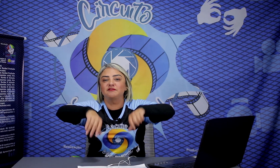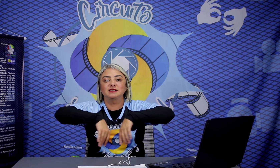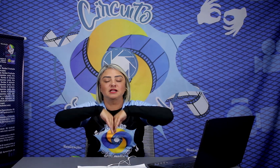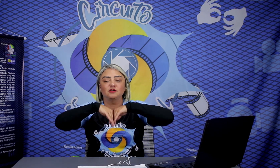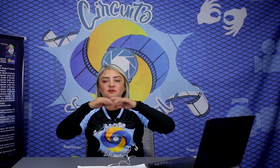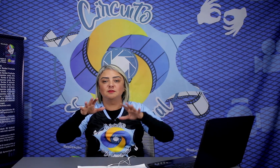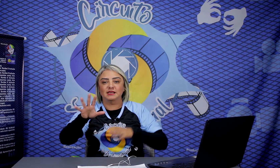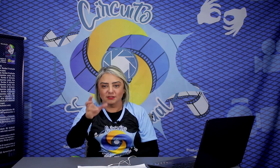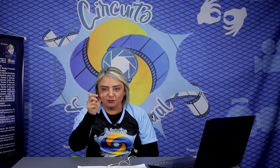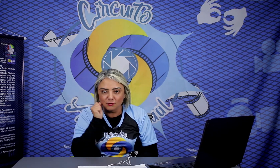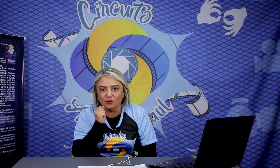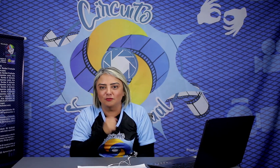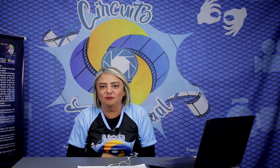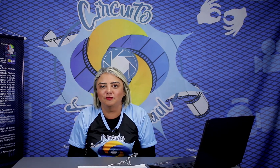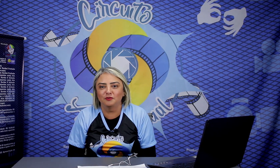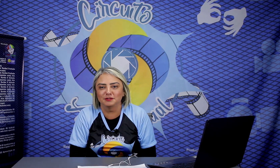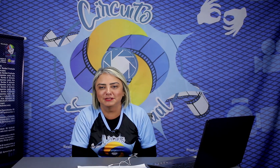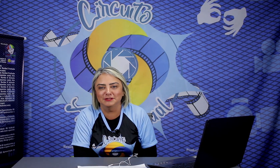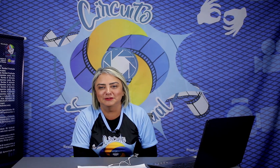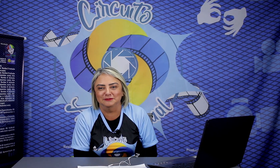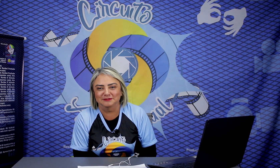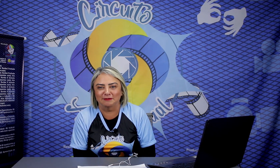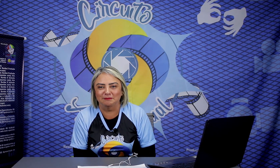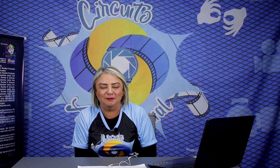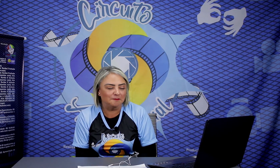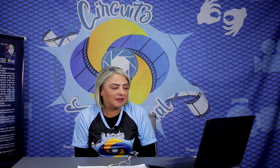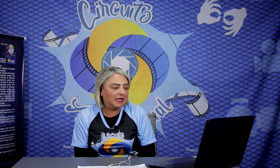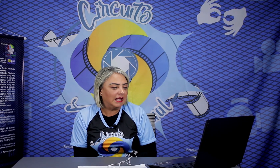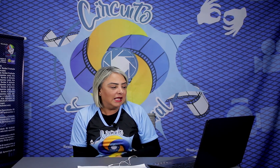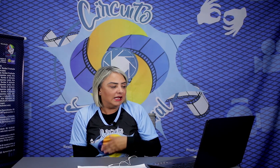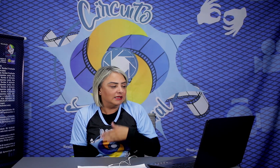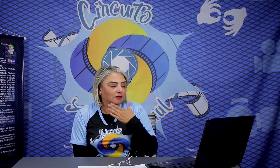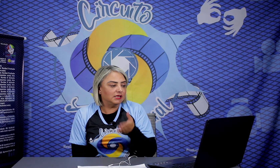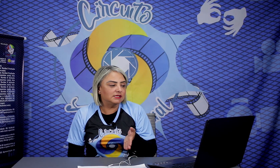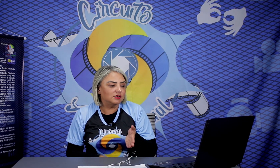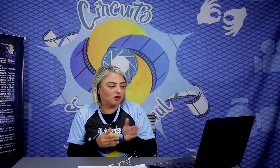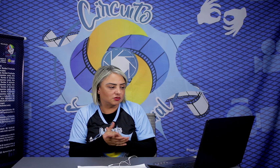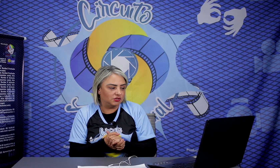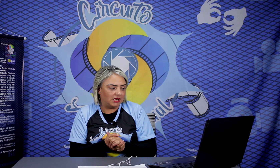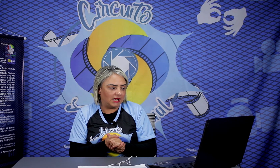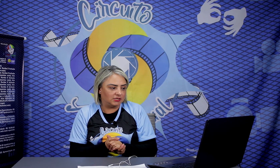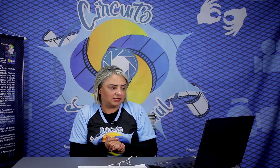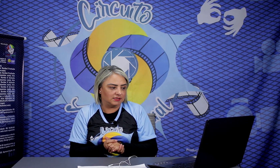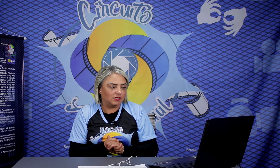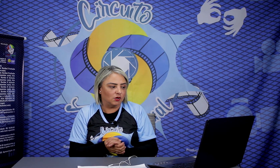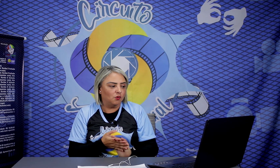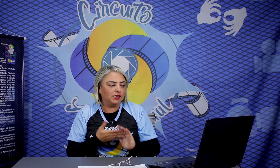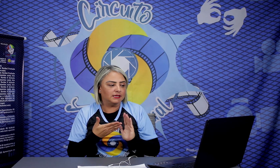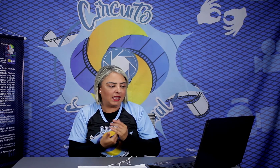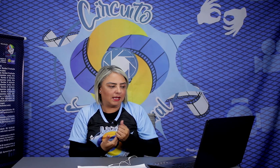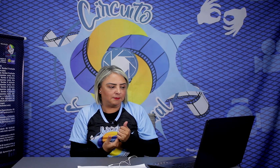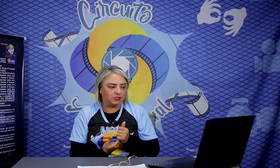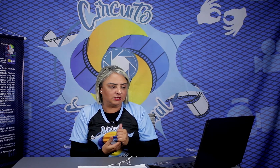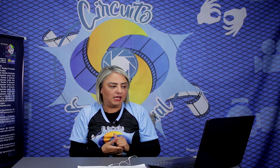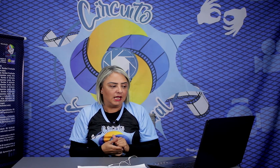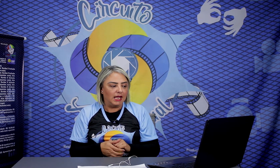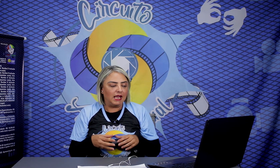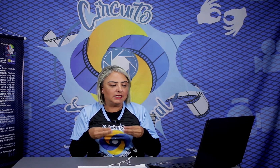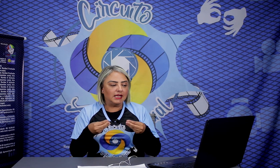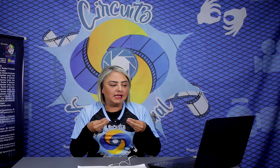sinal de fumaça que eu coloco o fone de novo, tá bom? Então, nesse código de éticas, o intérprete, ele tem